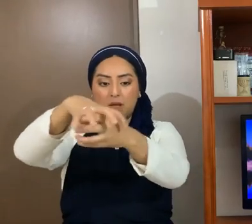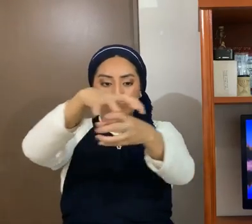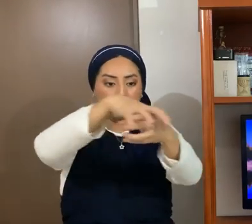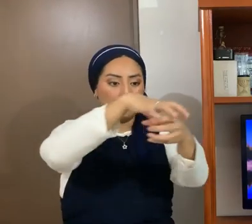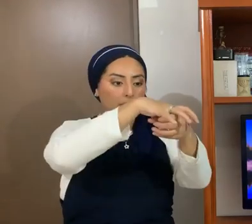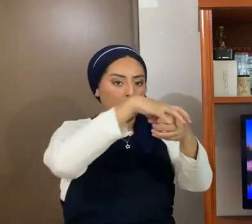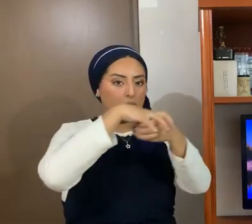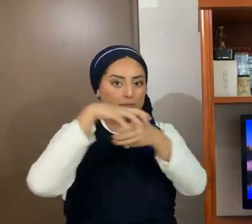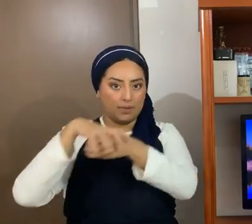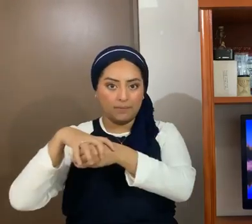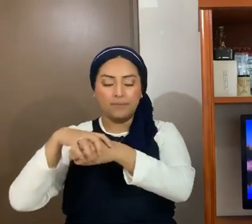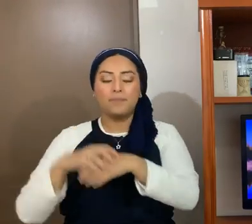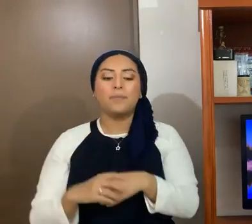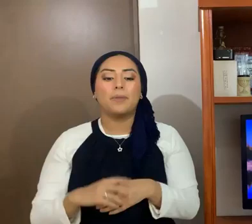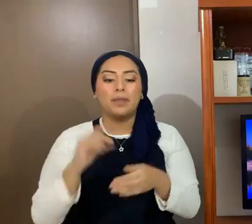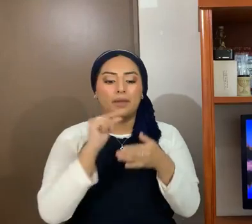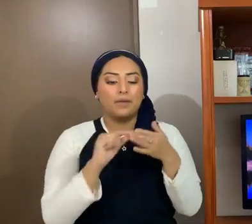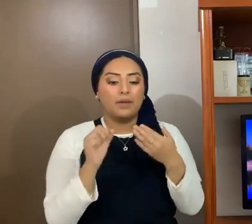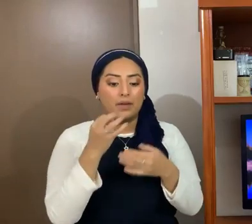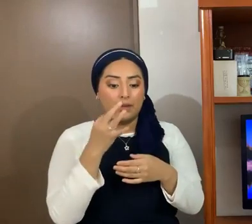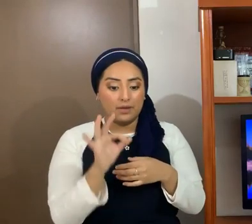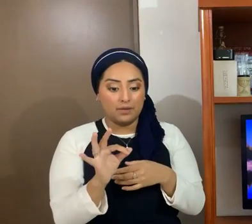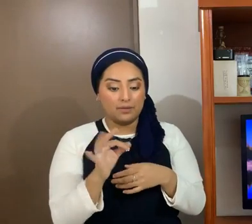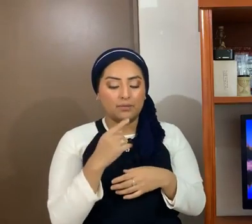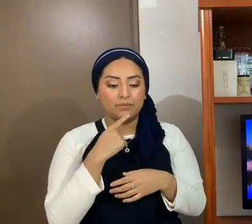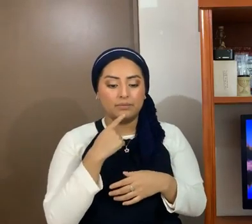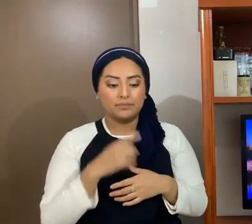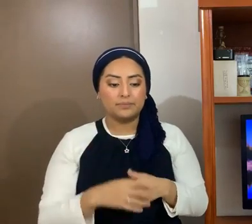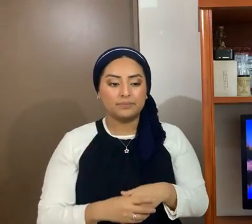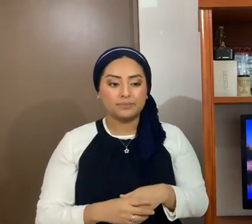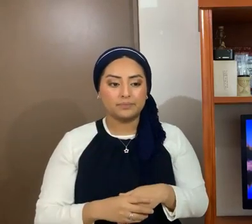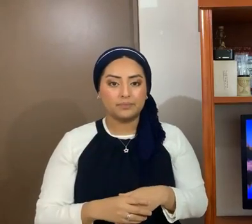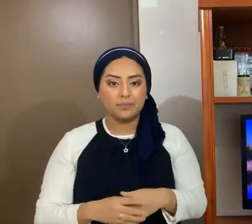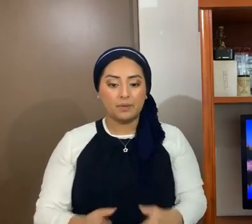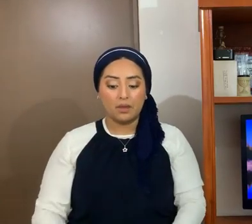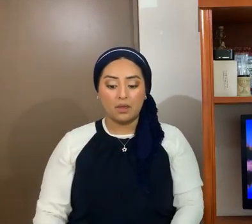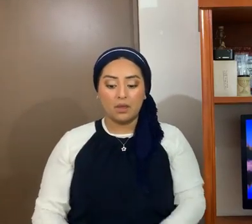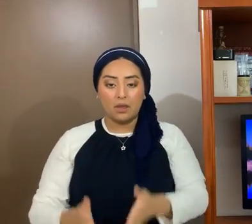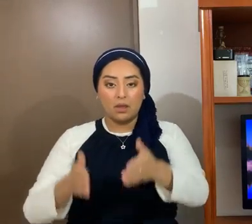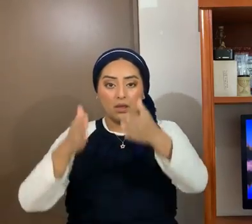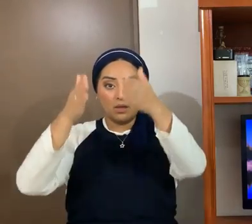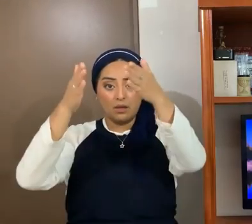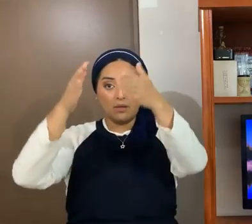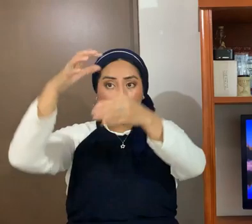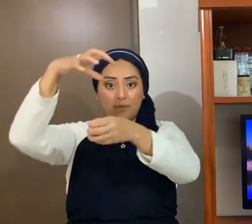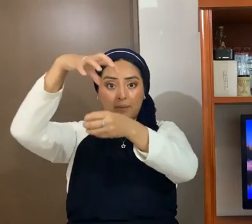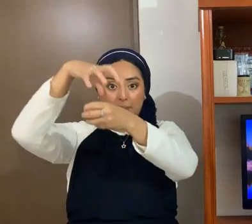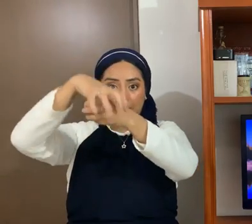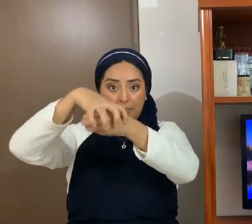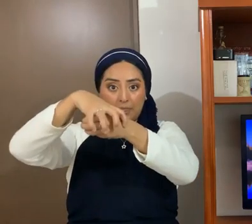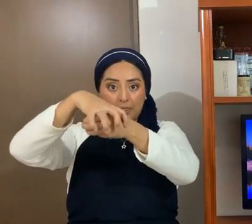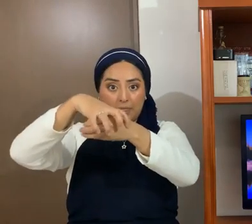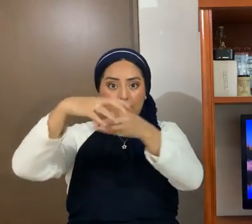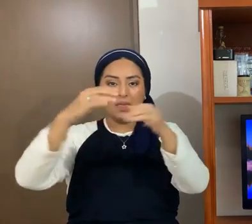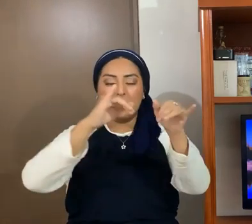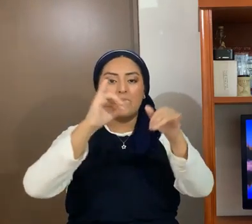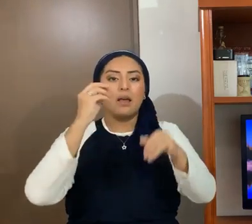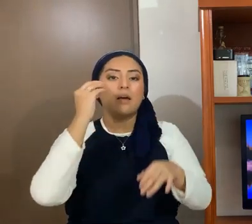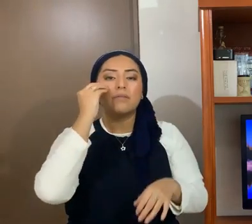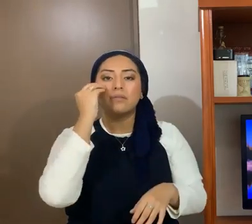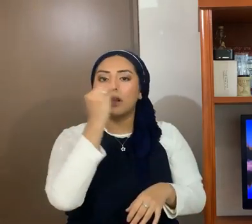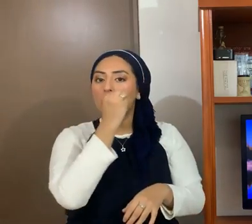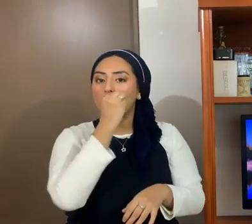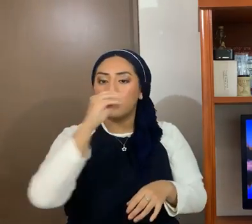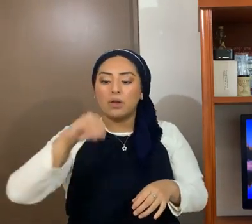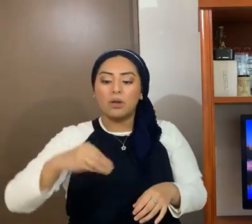si avanzamos al verso 19, dice, los capiteles que estaban sobre las columnas en el pórtico tenían forma de lirios y